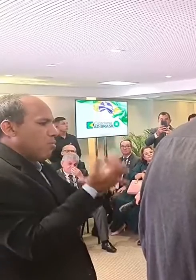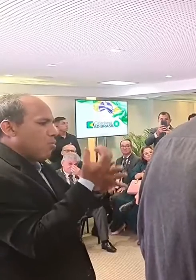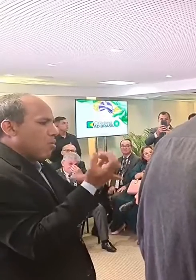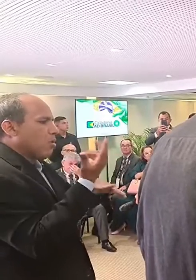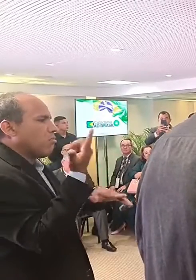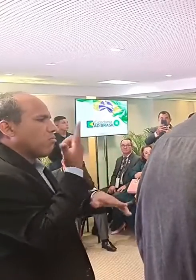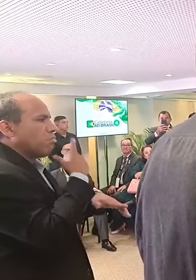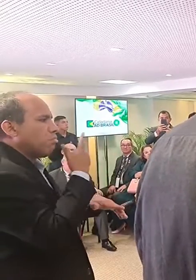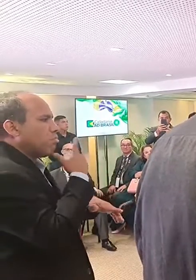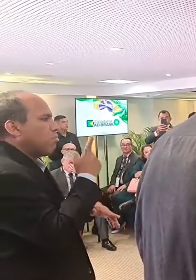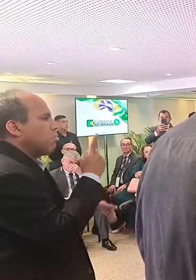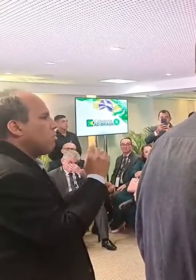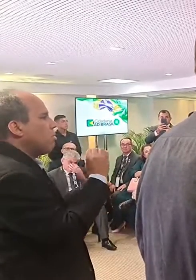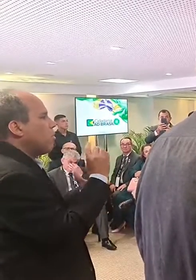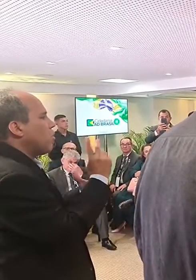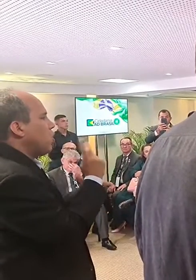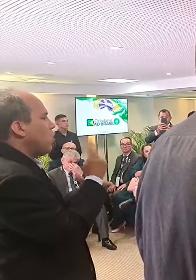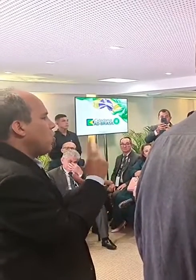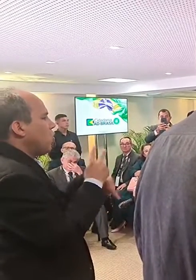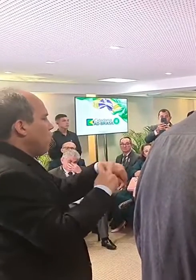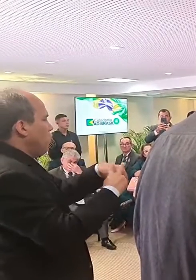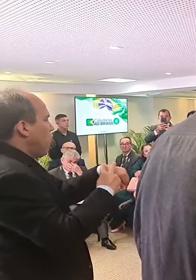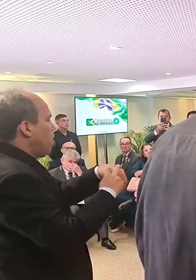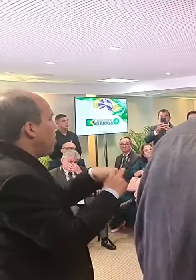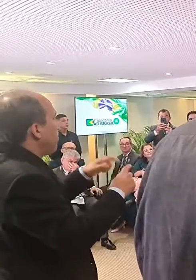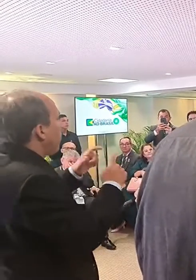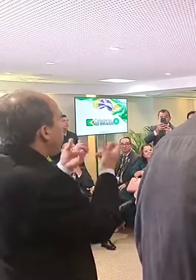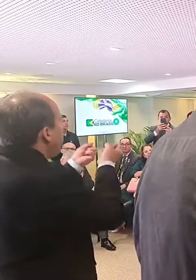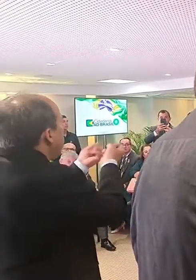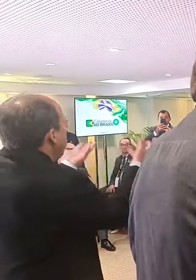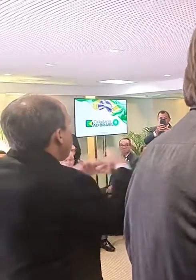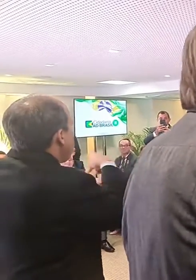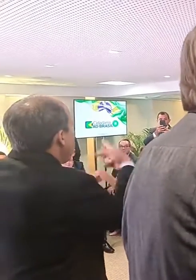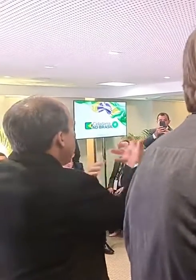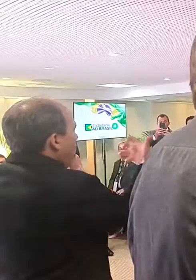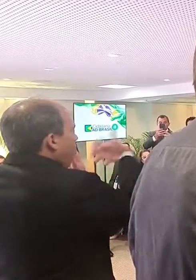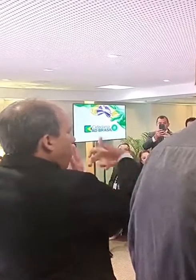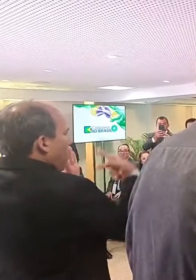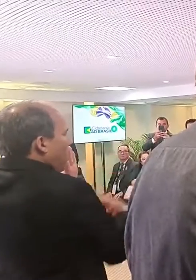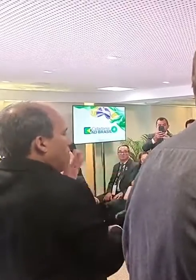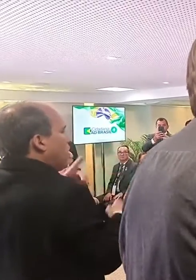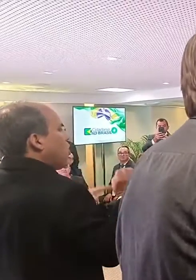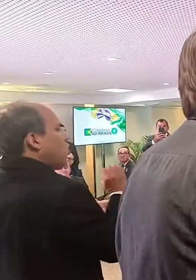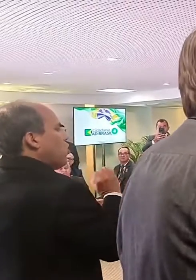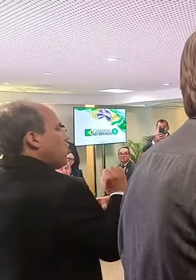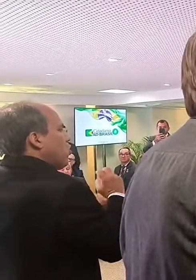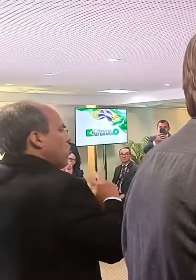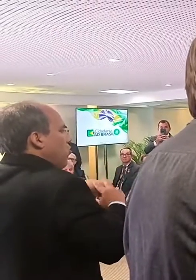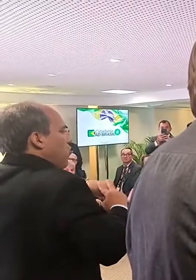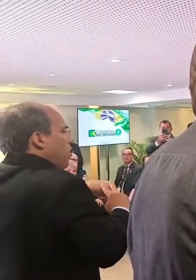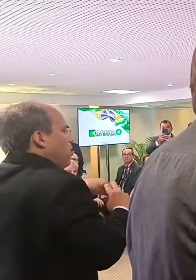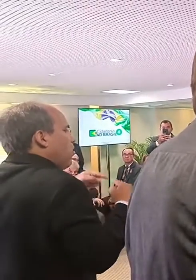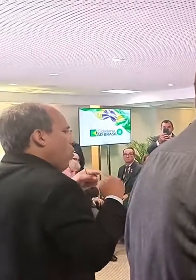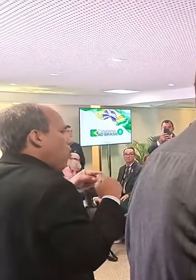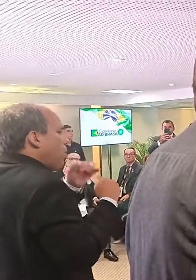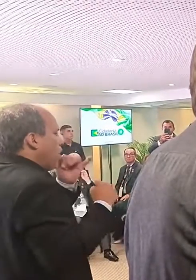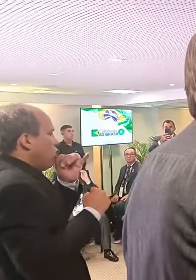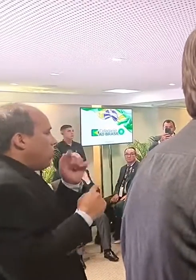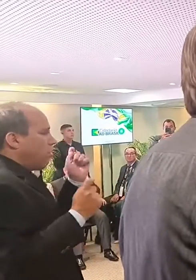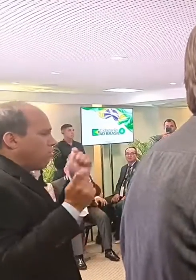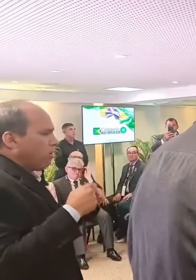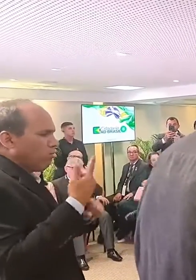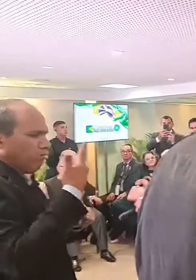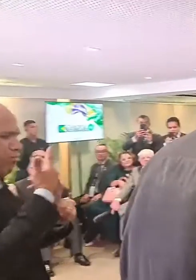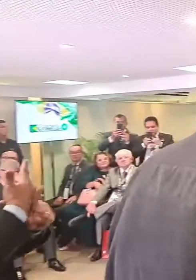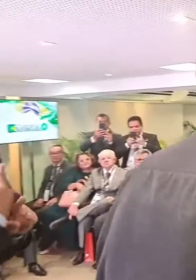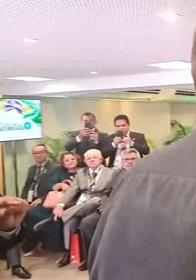Vários países querem comprar já esse nosso hidrogênio verde. O potencial de gerar energia